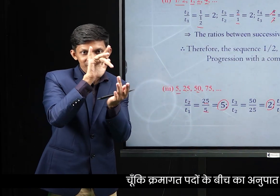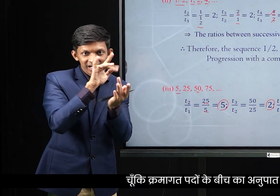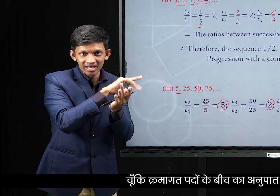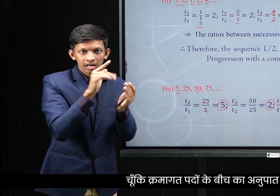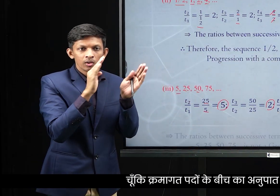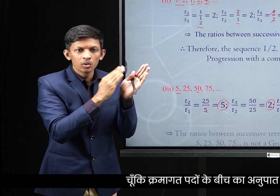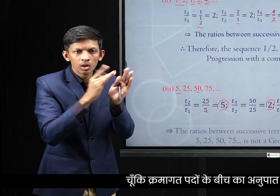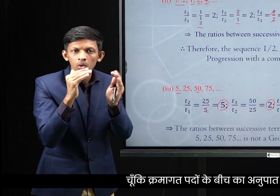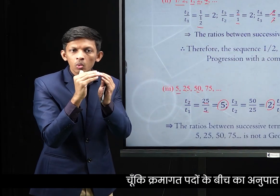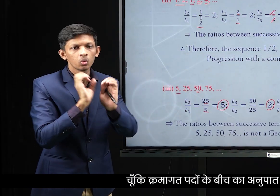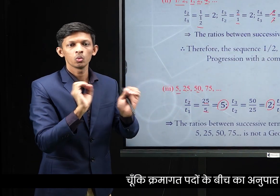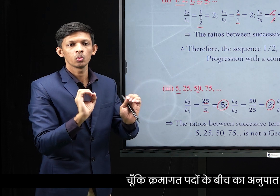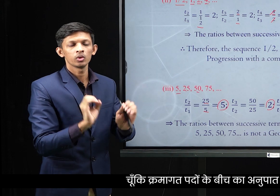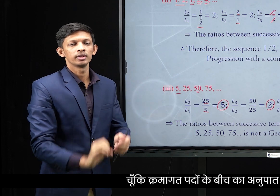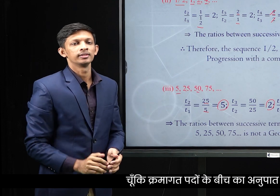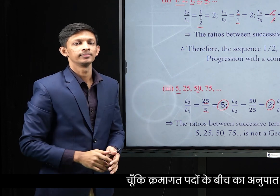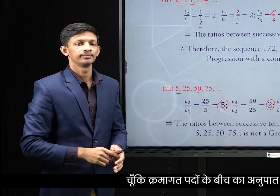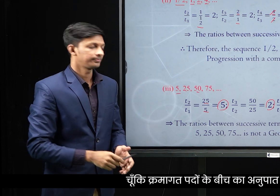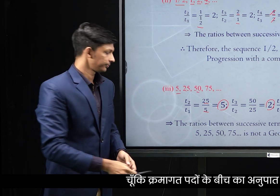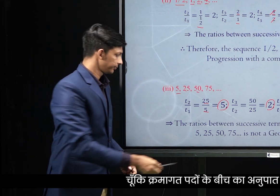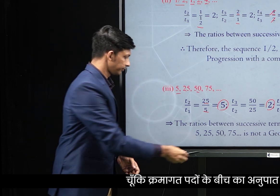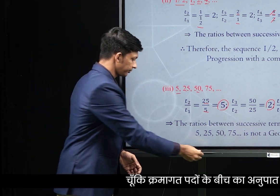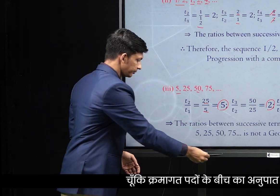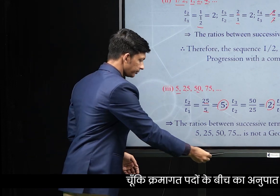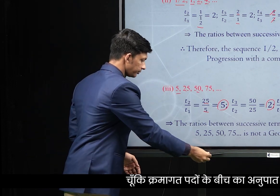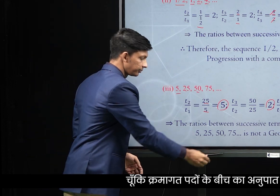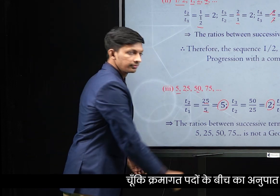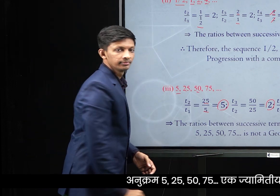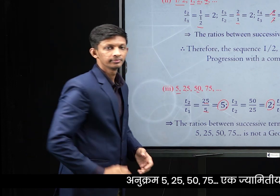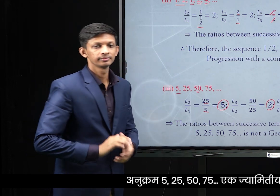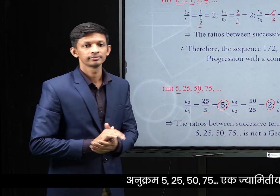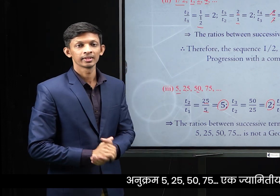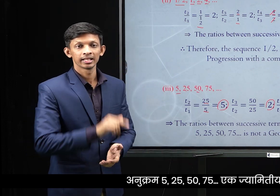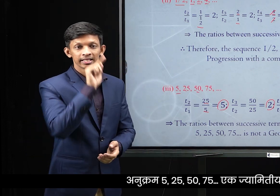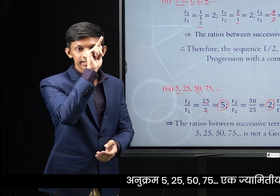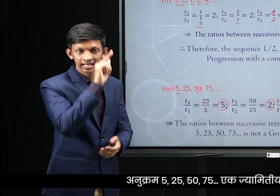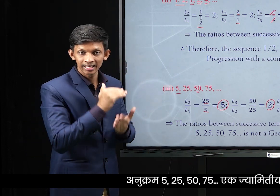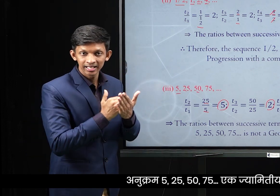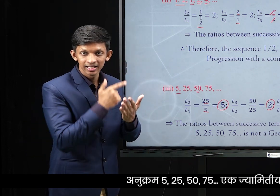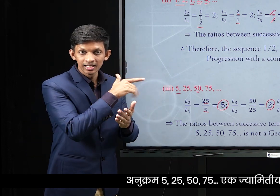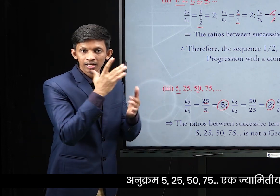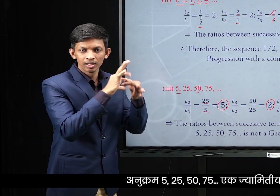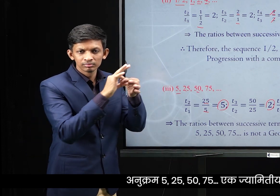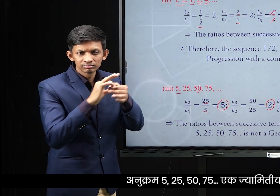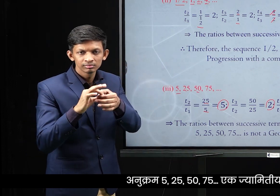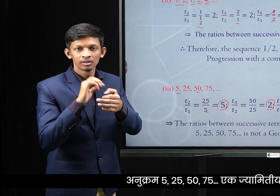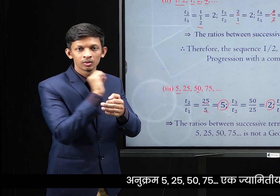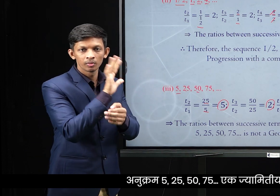चूंकि क्रमगत पदों के बीच का अनुपात बराबर नहीं है, अनुक्रम 5, 25,